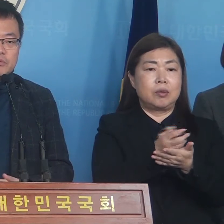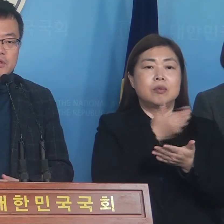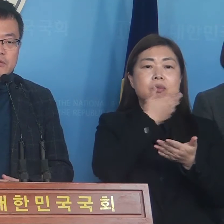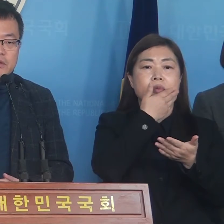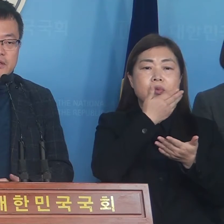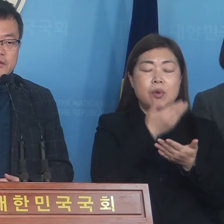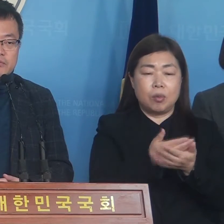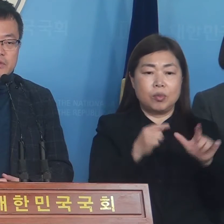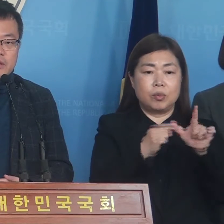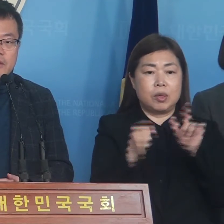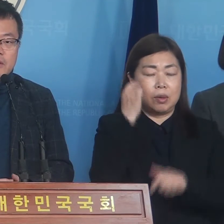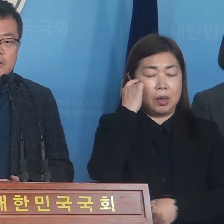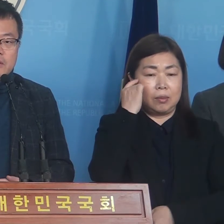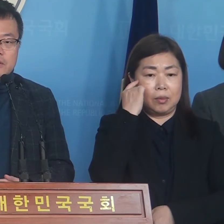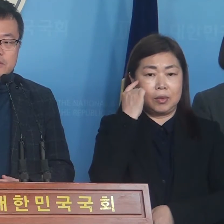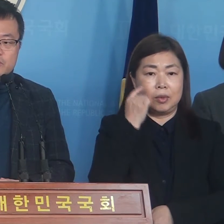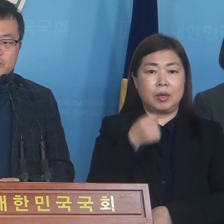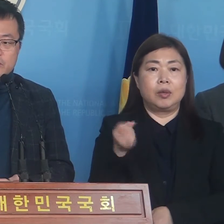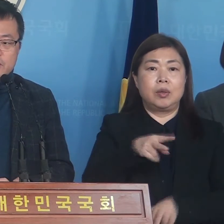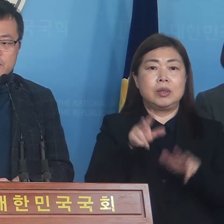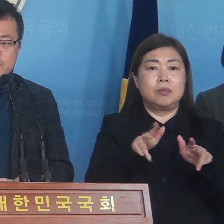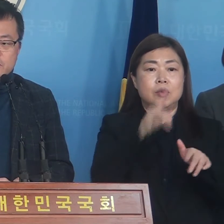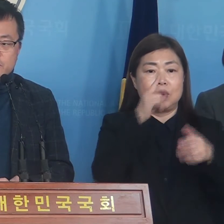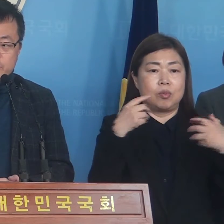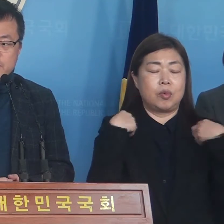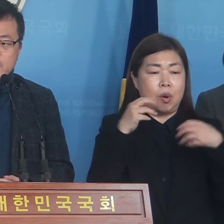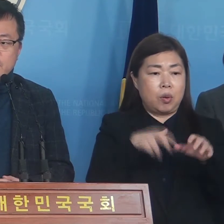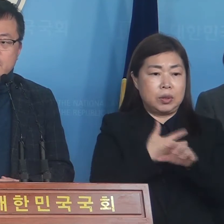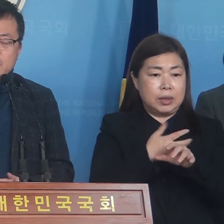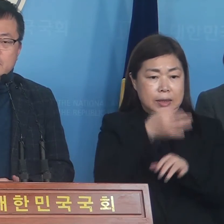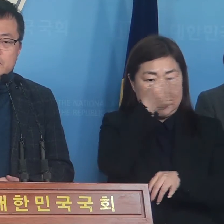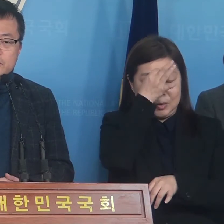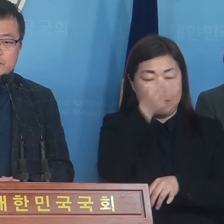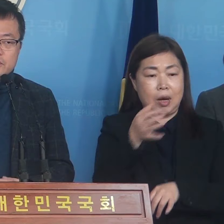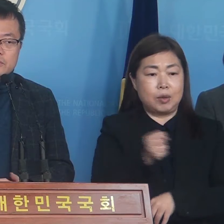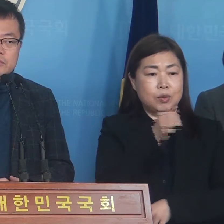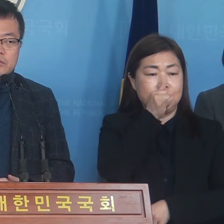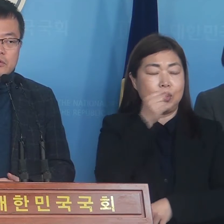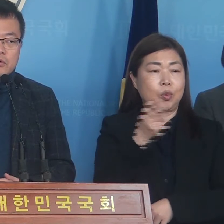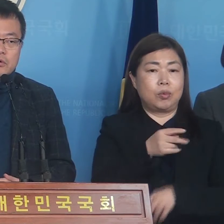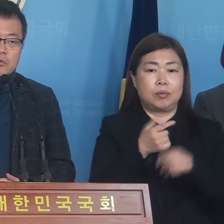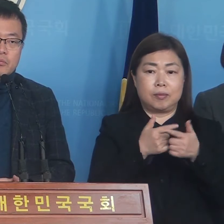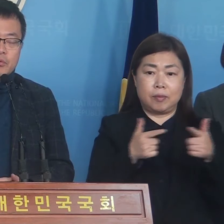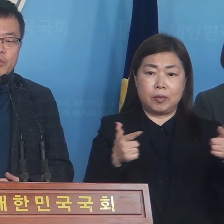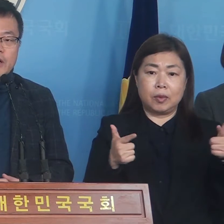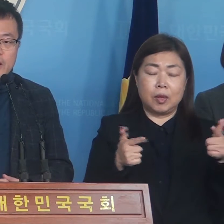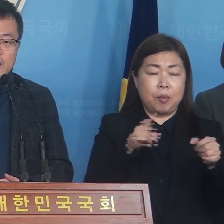중요한 부분이라고 생각이 듭니다. 지금 정부가 혁신 기술이다 어떤 이런